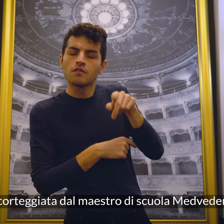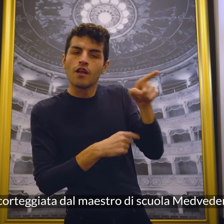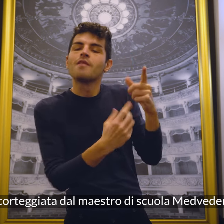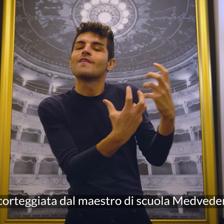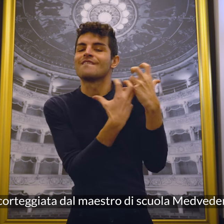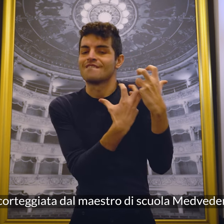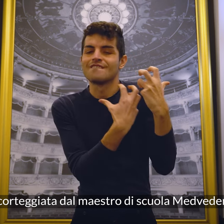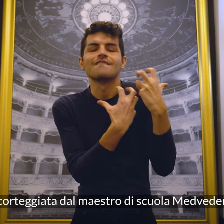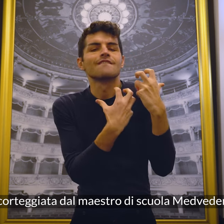maddwedenco